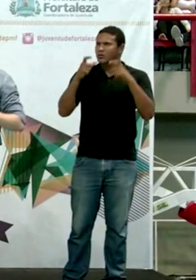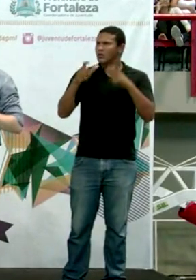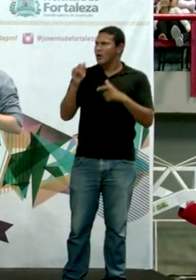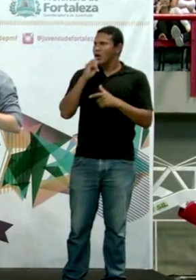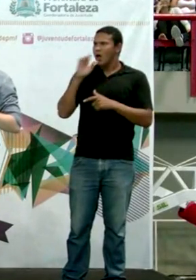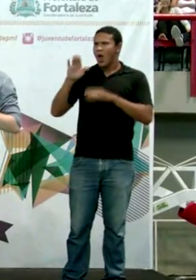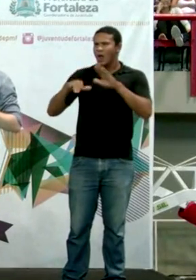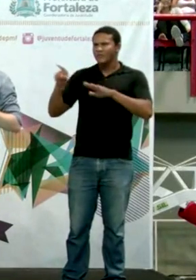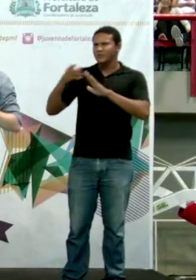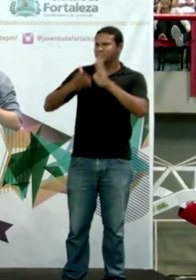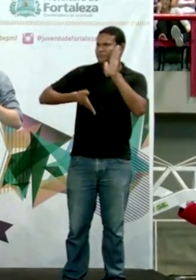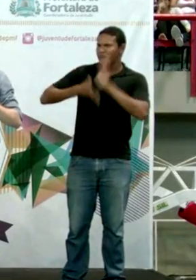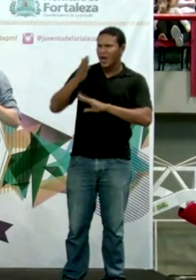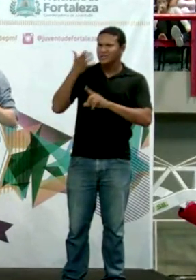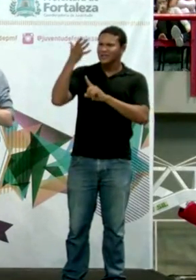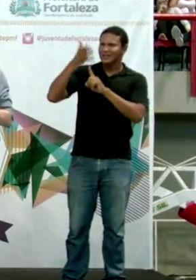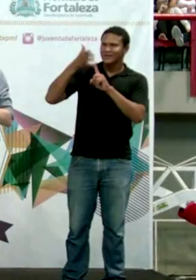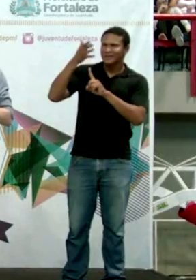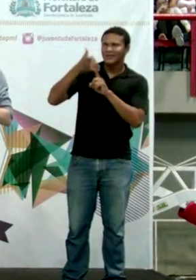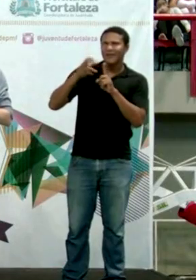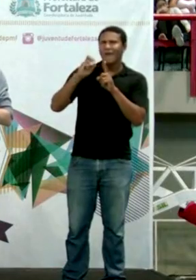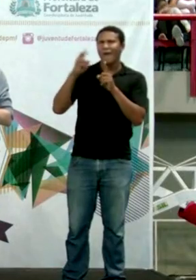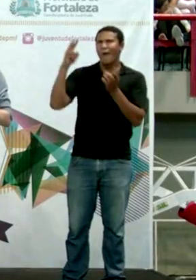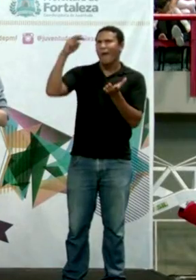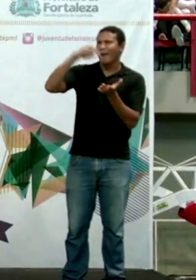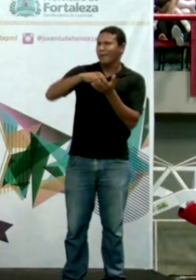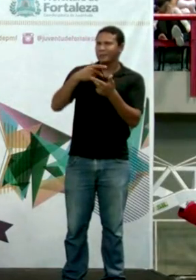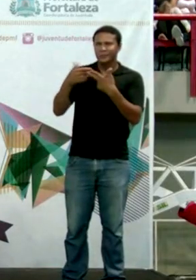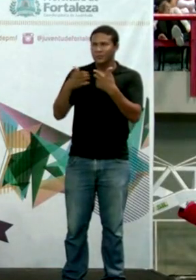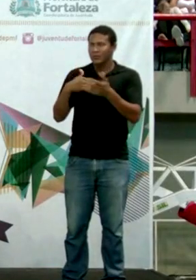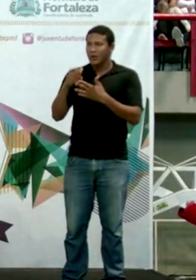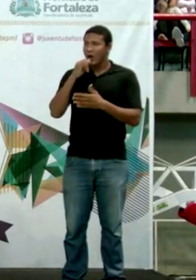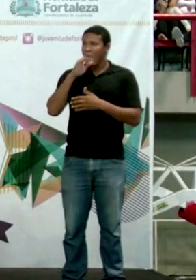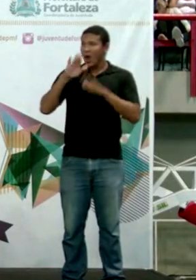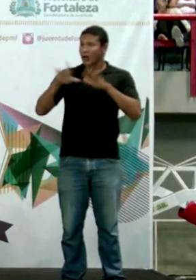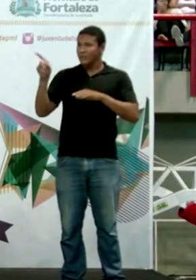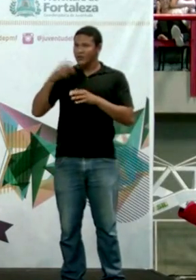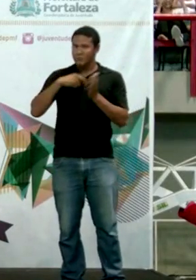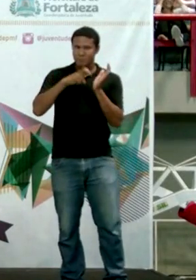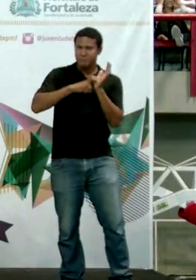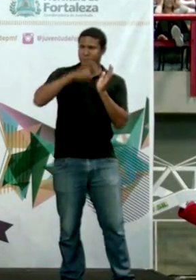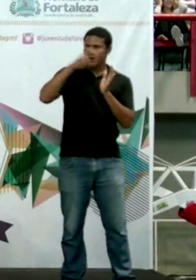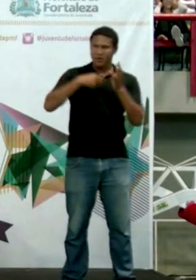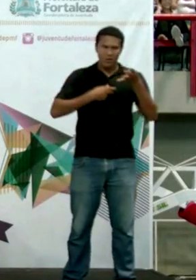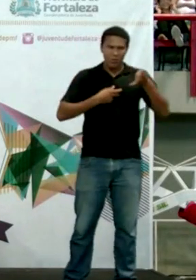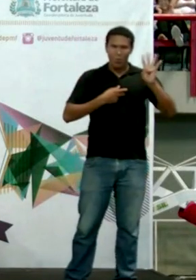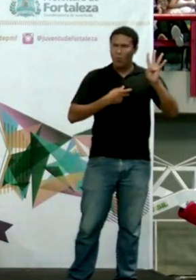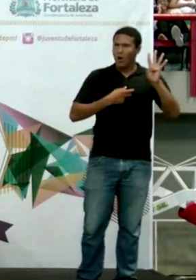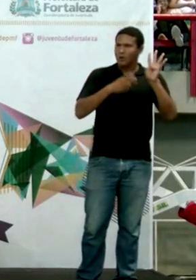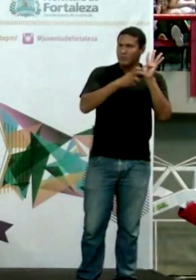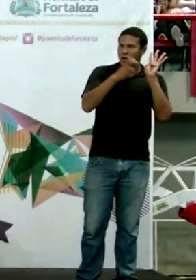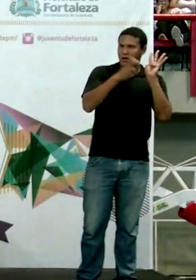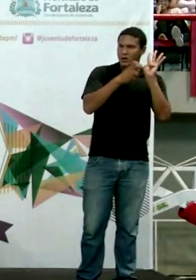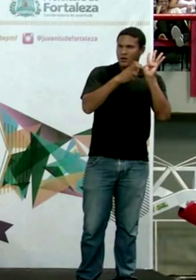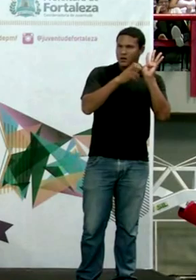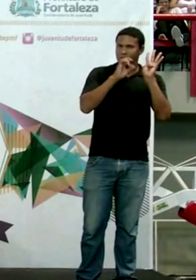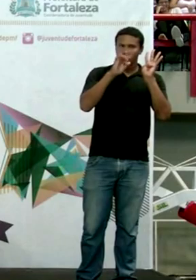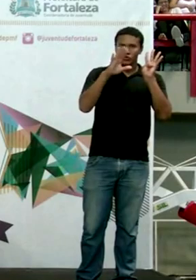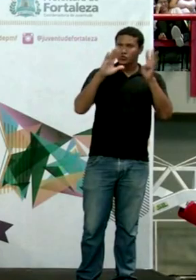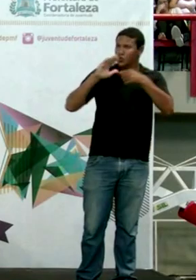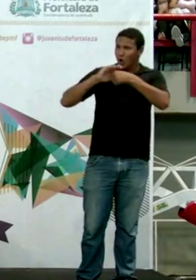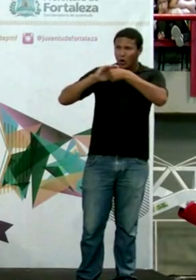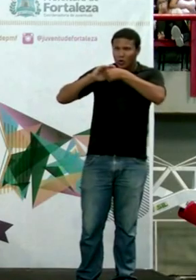que viaja no treinamento, na leste e tal, tem lugar que eu vou que amanhece 4 da manhã e fica de noite às 9 horas da noite.